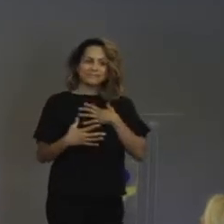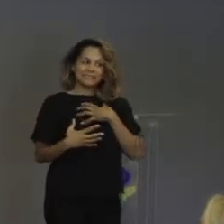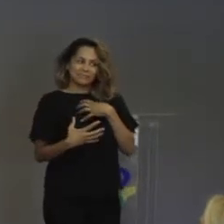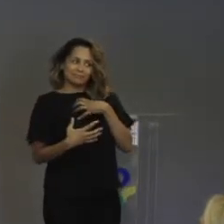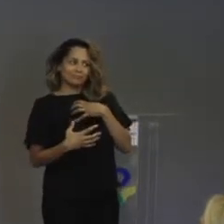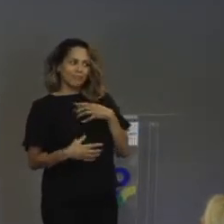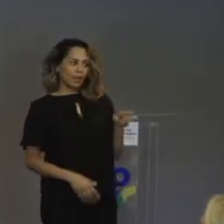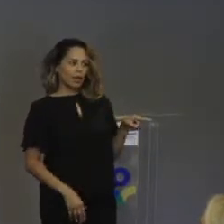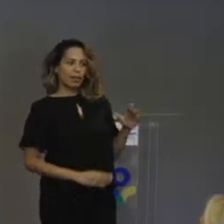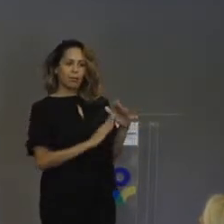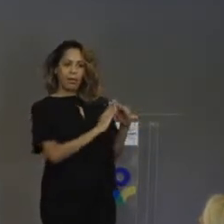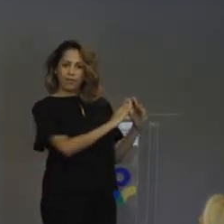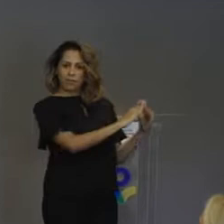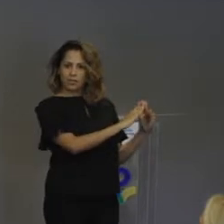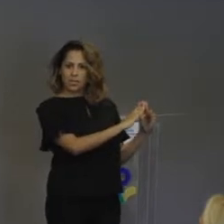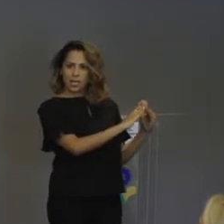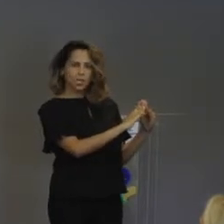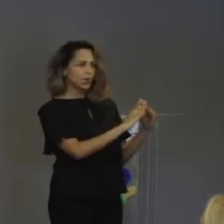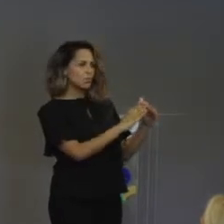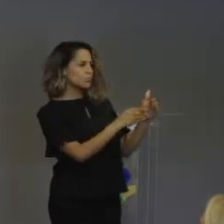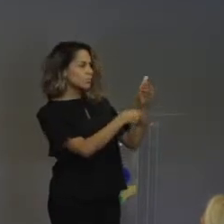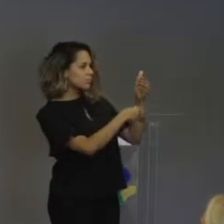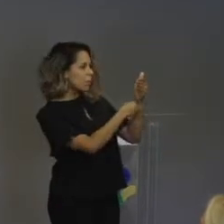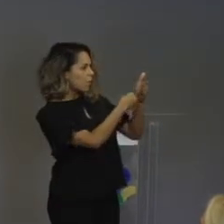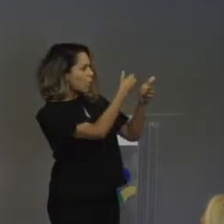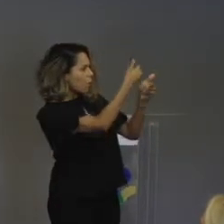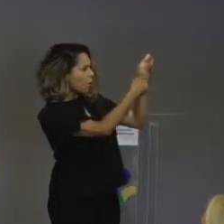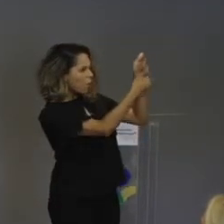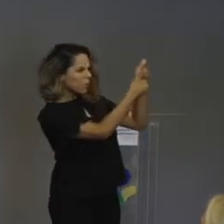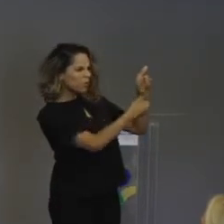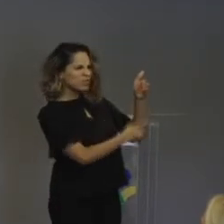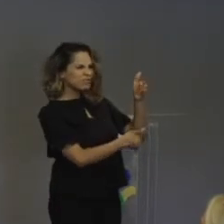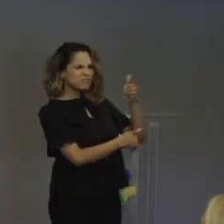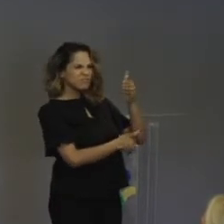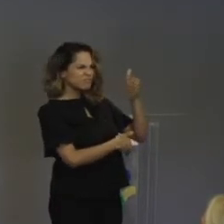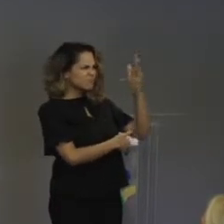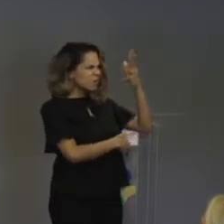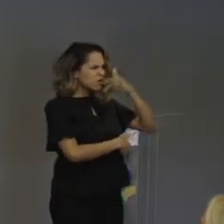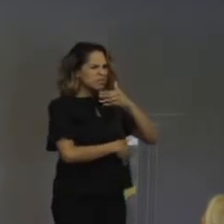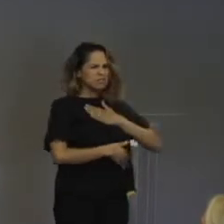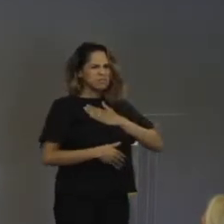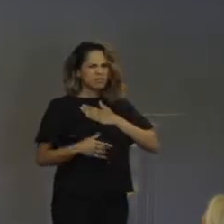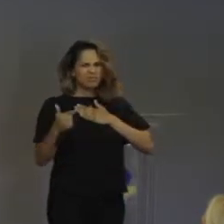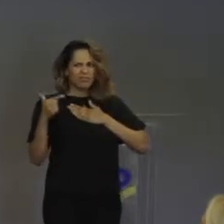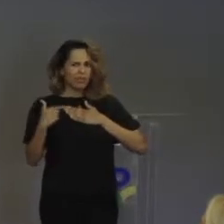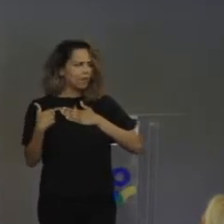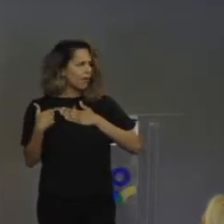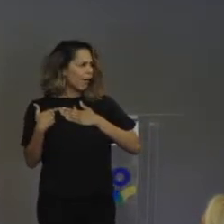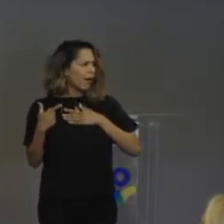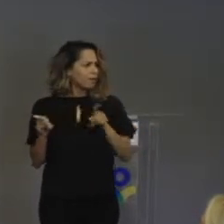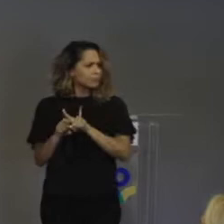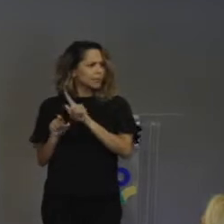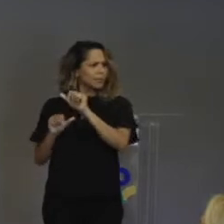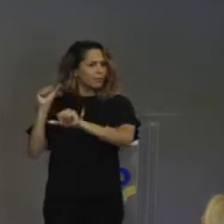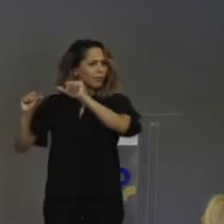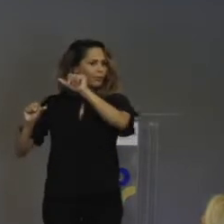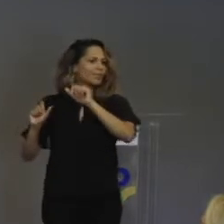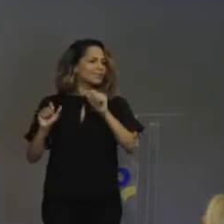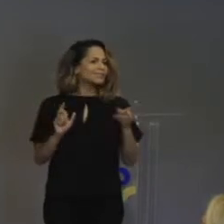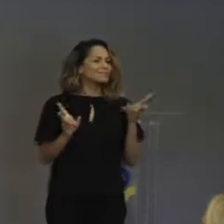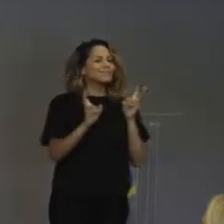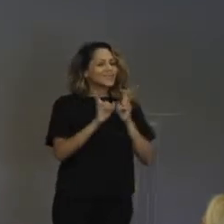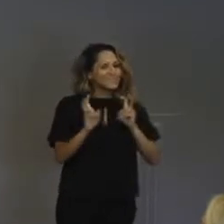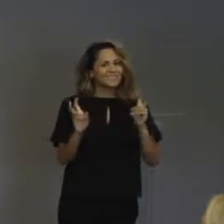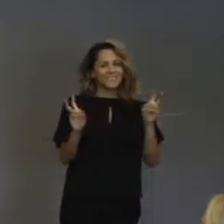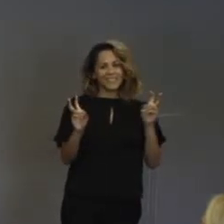Poxa, o vizinho caiu, o muro dele, o meu está parecendo tão feio, eu vou lá e puxa, dou uma caiadinha. A gente vai percebendo que as coisas vão mudando. A Josefina